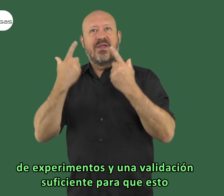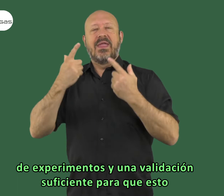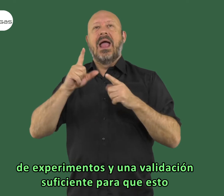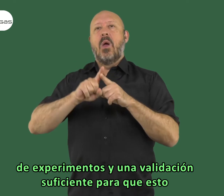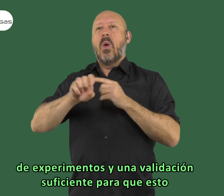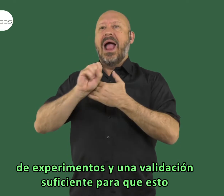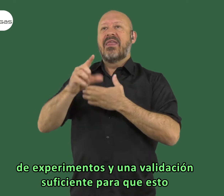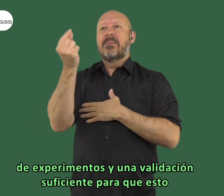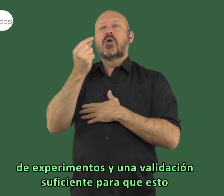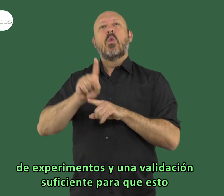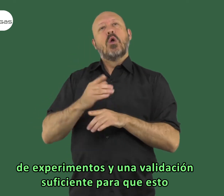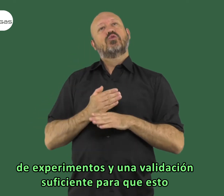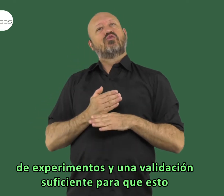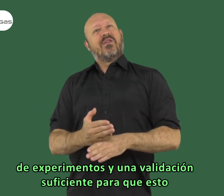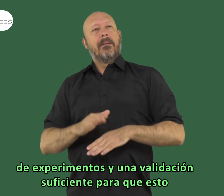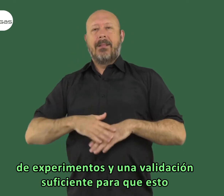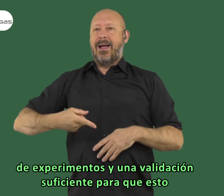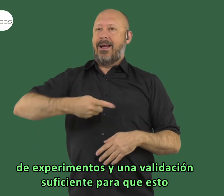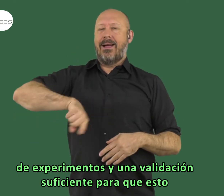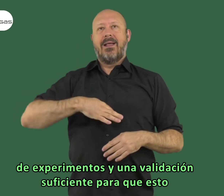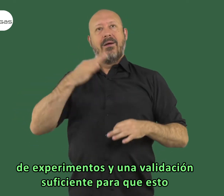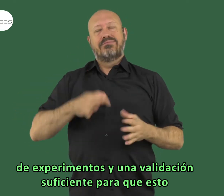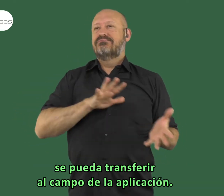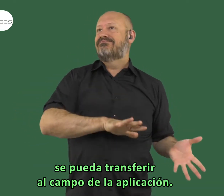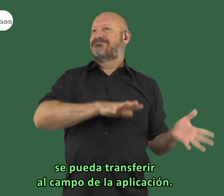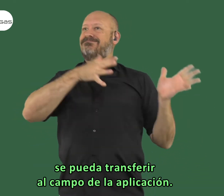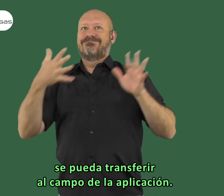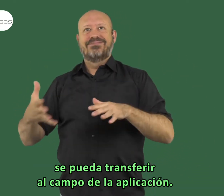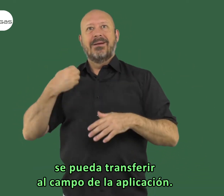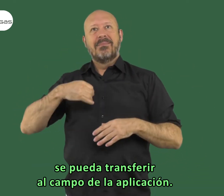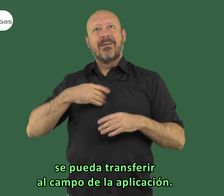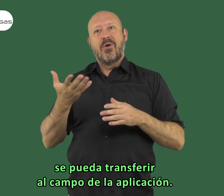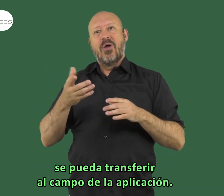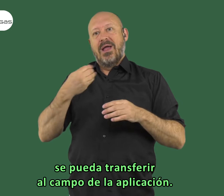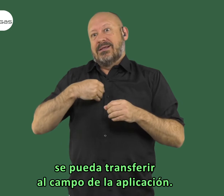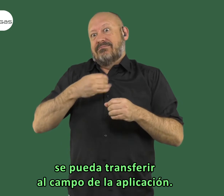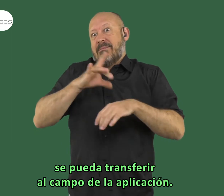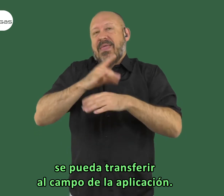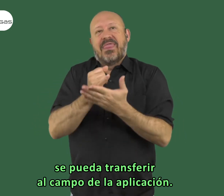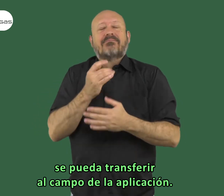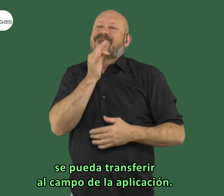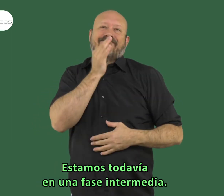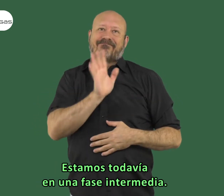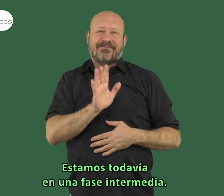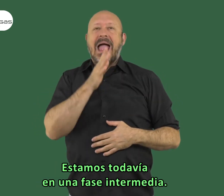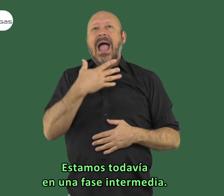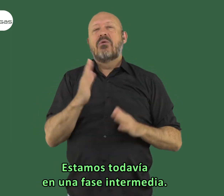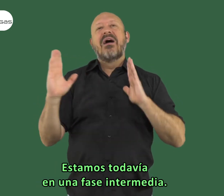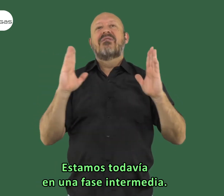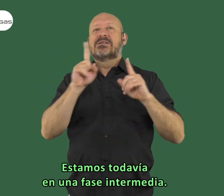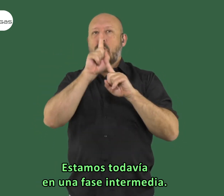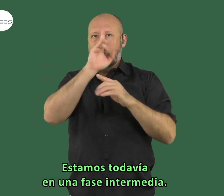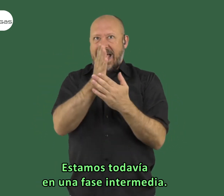validación del haz de partículas suficiente para que esto se pueda transferir al campo de la aplicación. Estamos